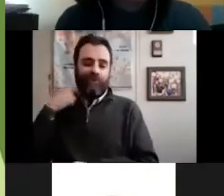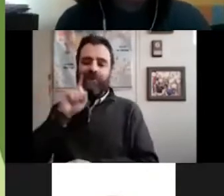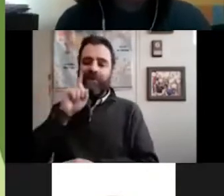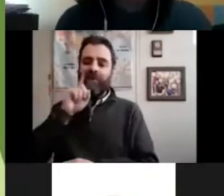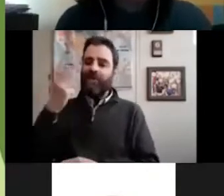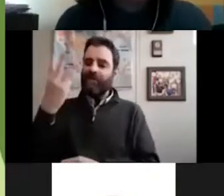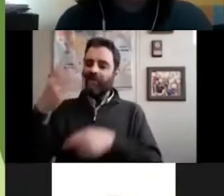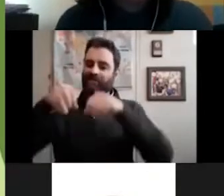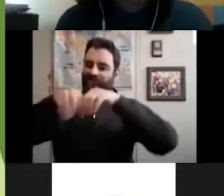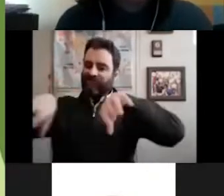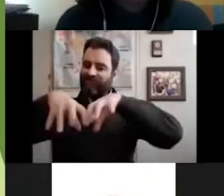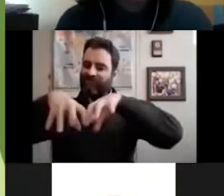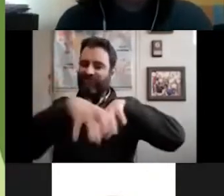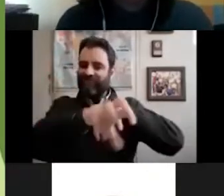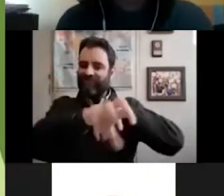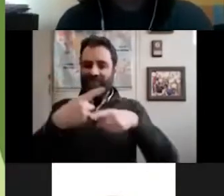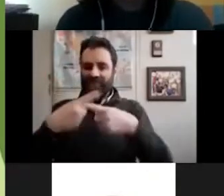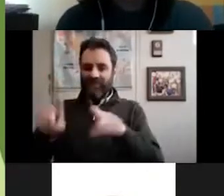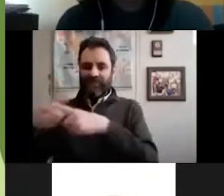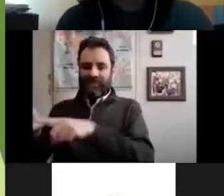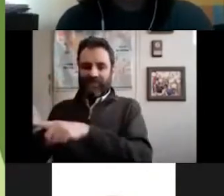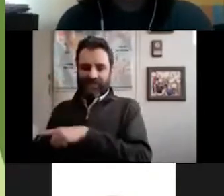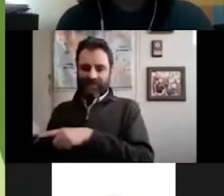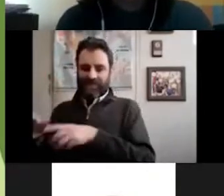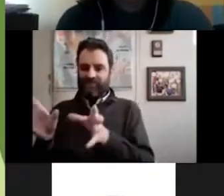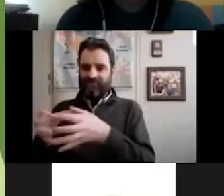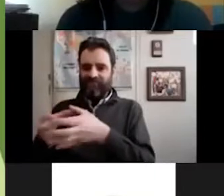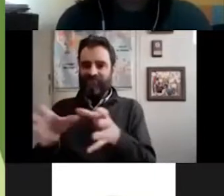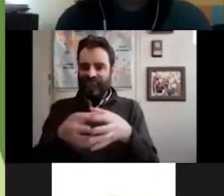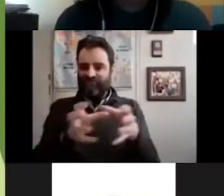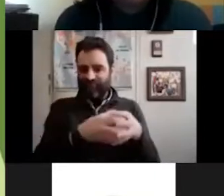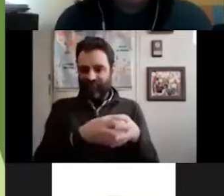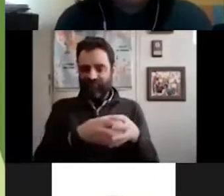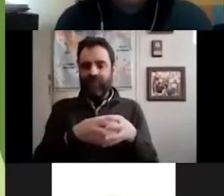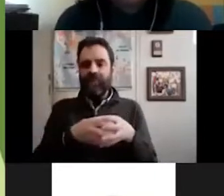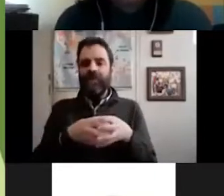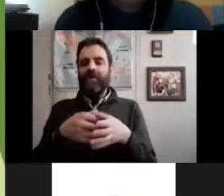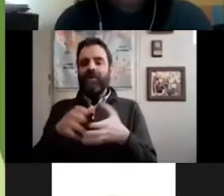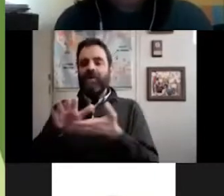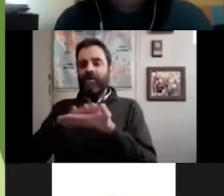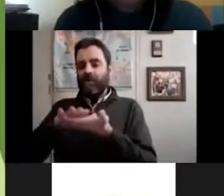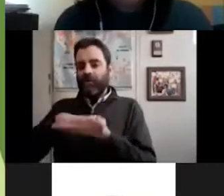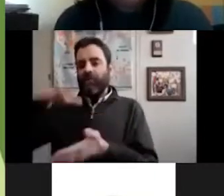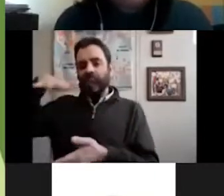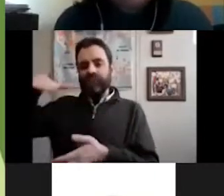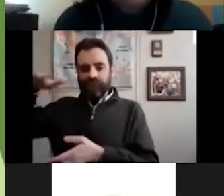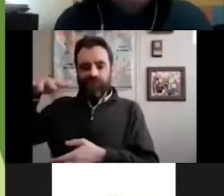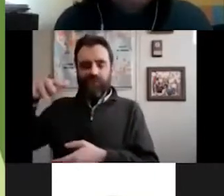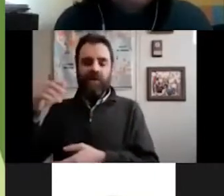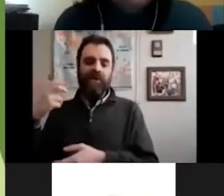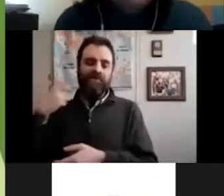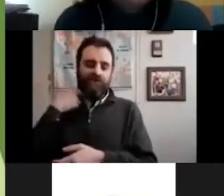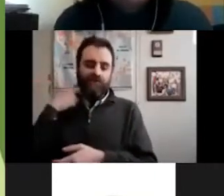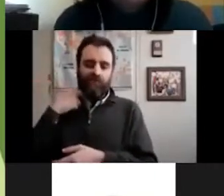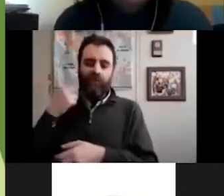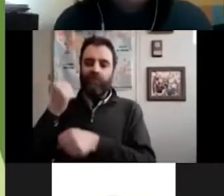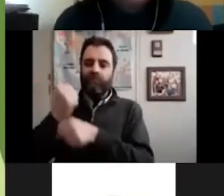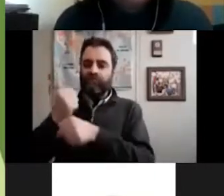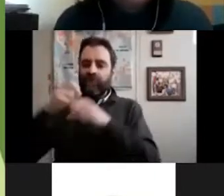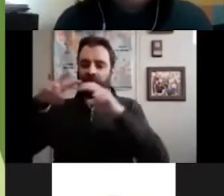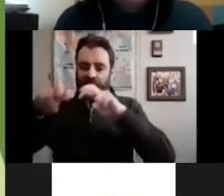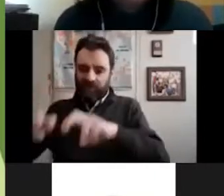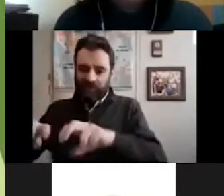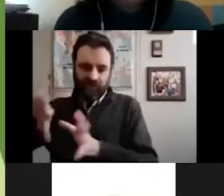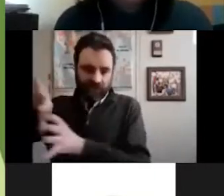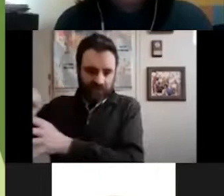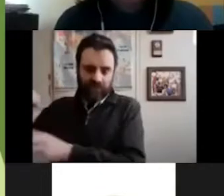en la temática de la escuela, porque el Jorge Ote tiene tres como áreas distintas. Está, por ejemplo,